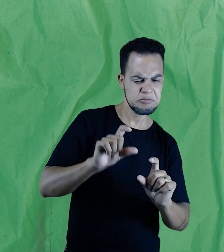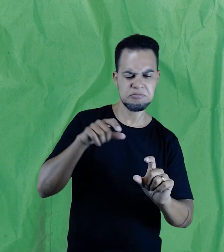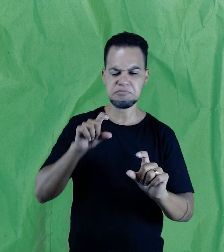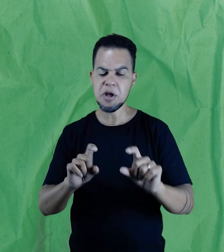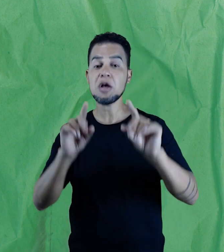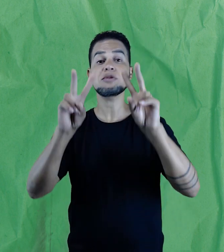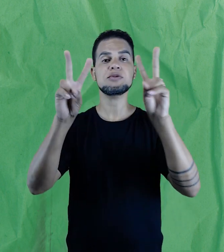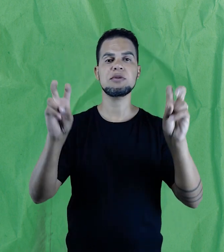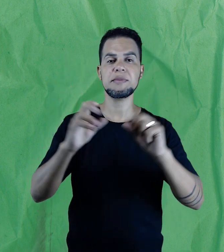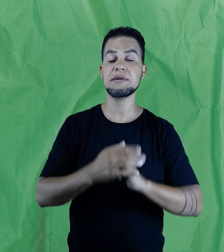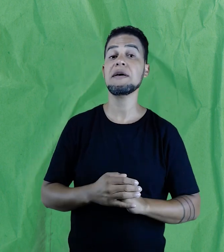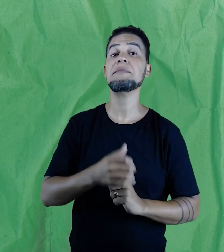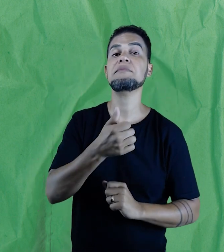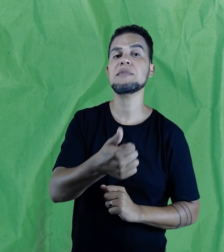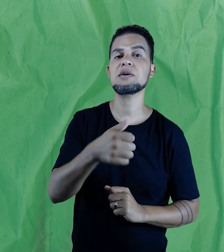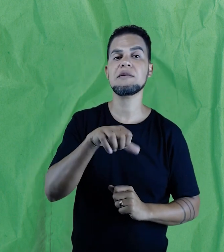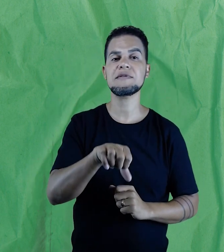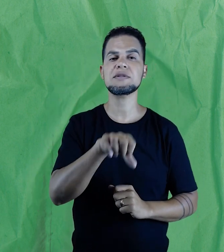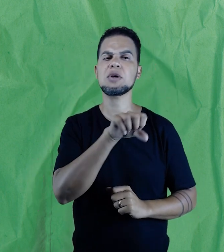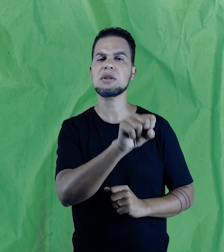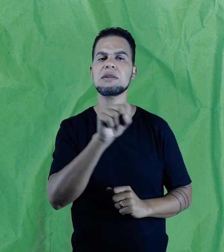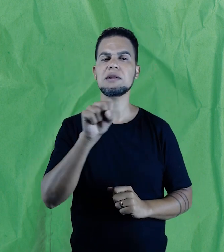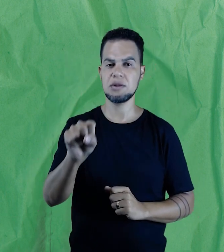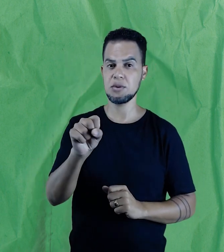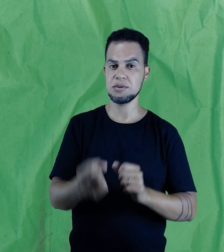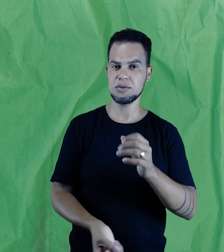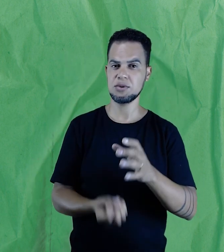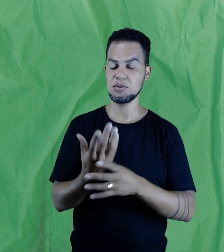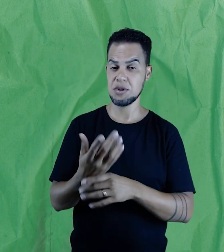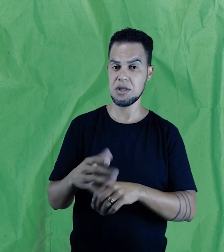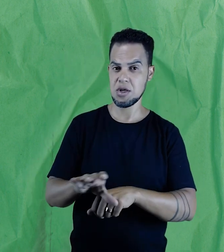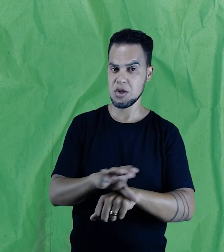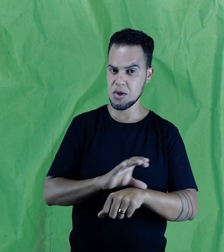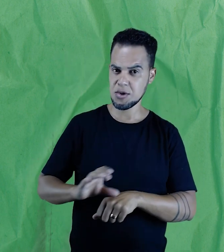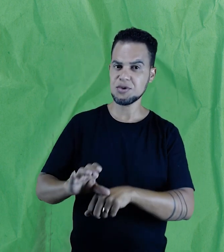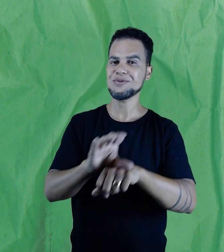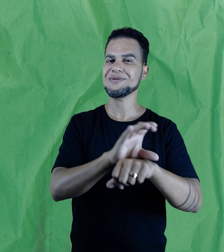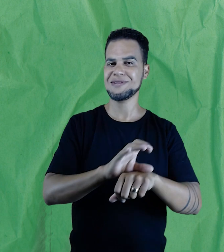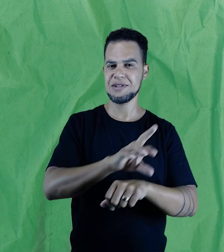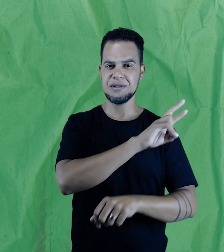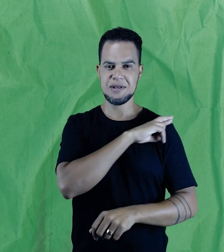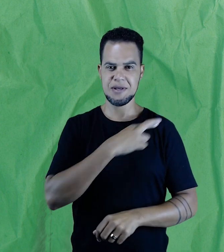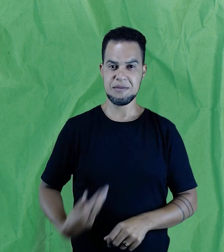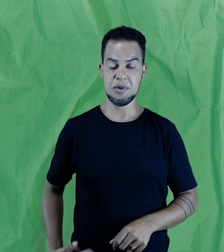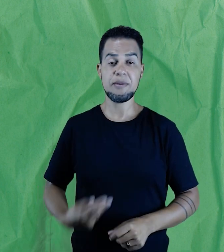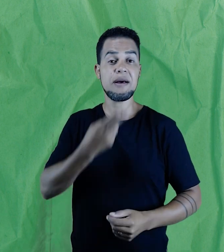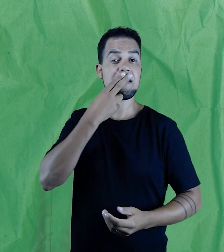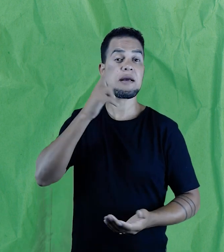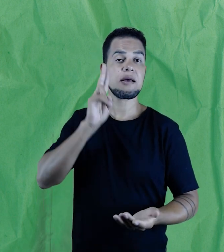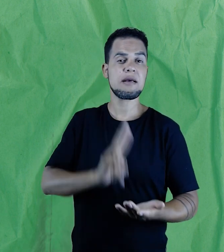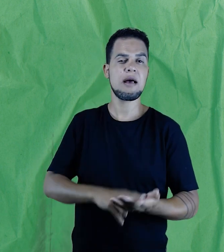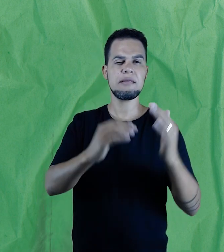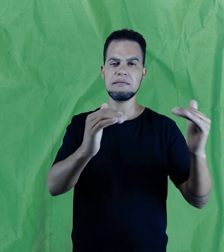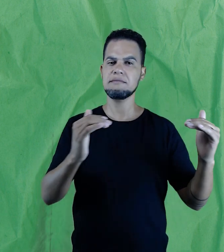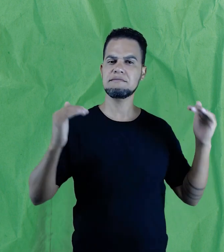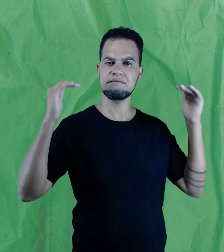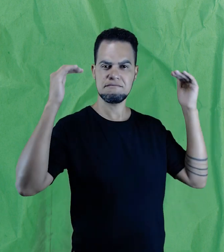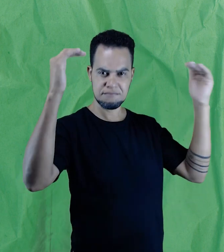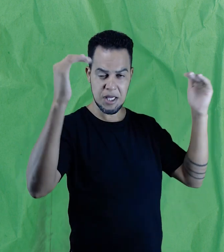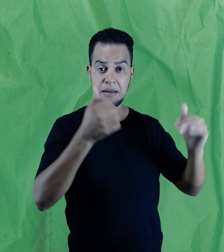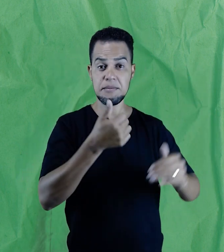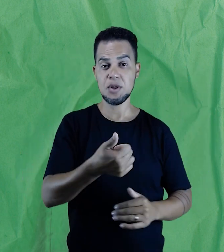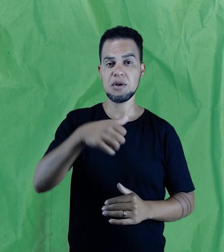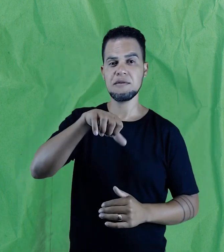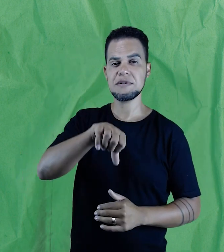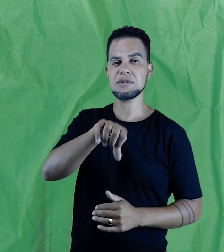Em 1988 surge a Constituição da República, né, a Carta Magna